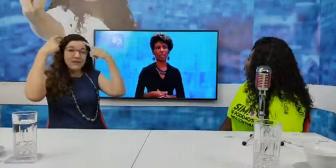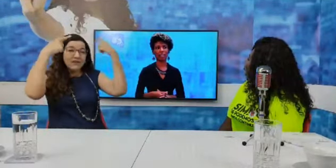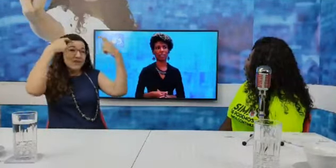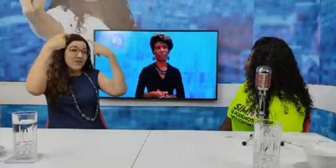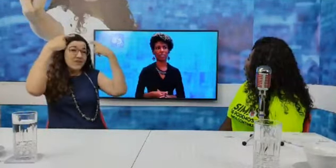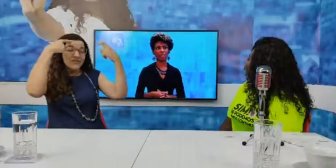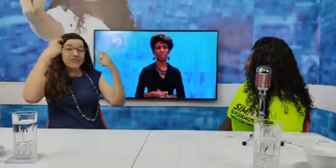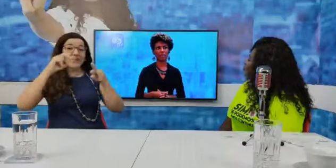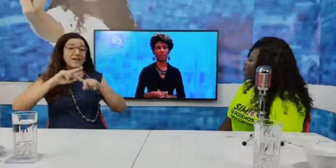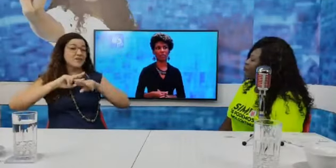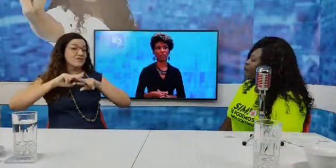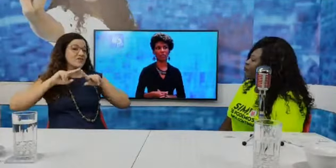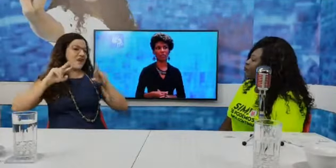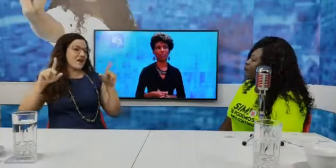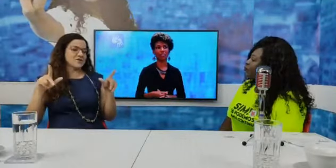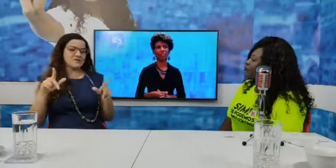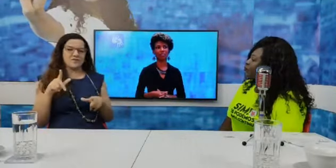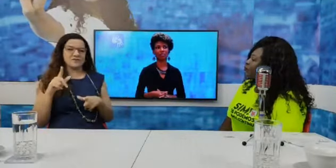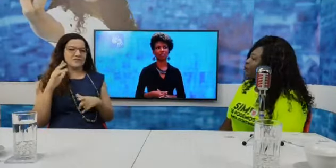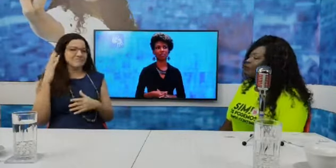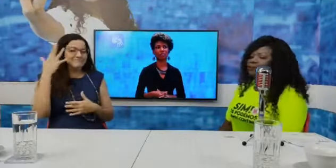a nossa comunicação.